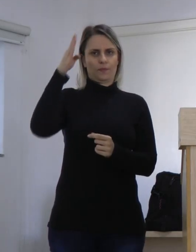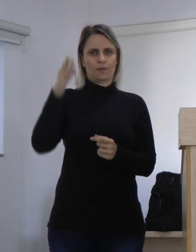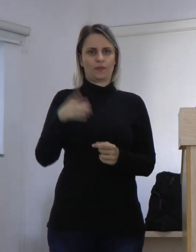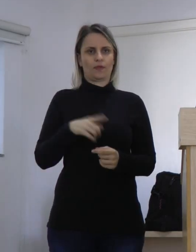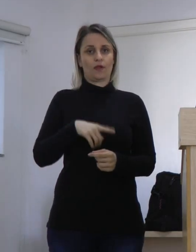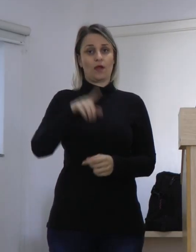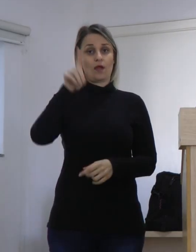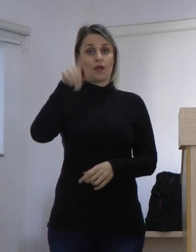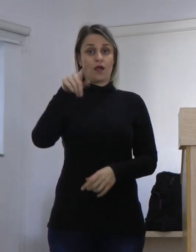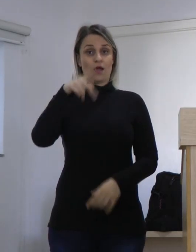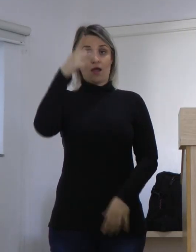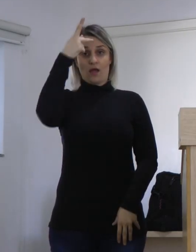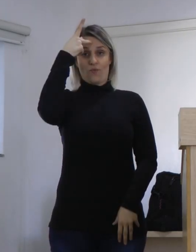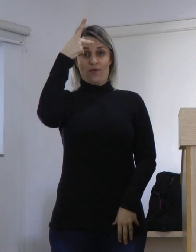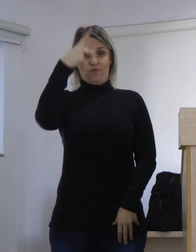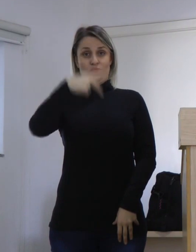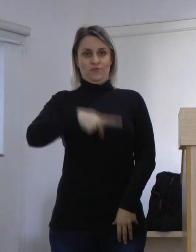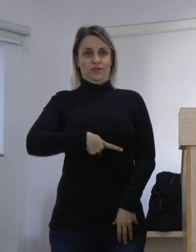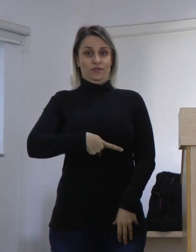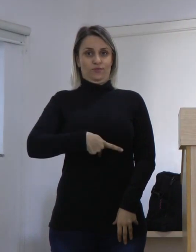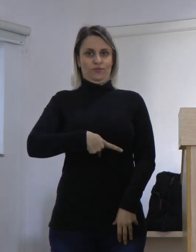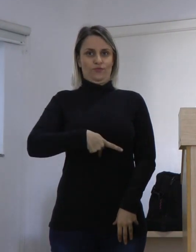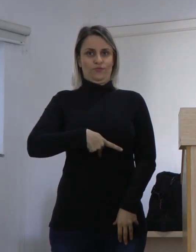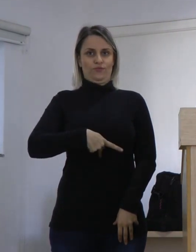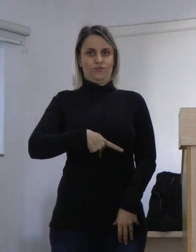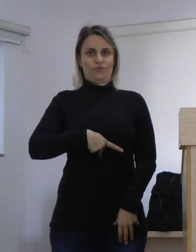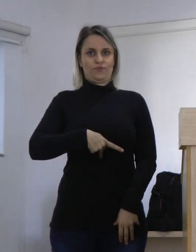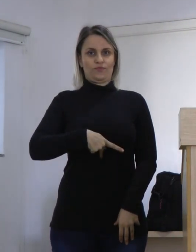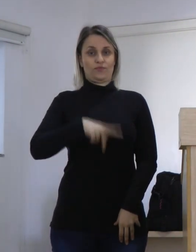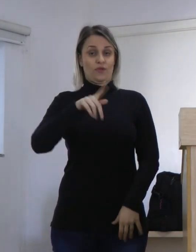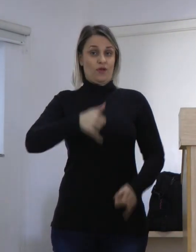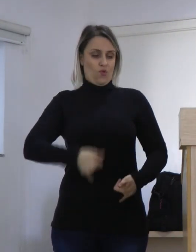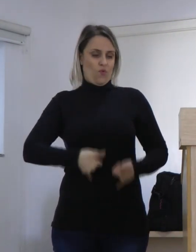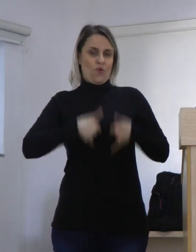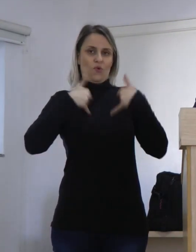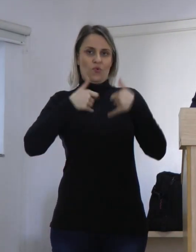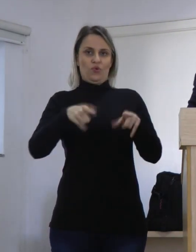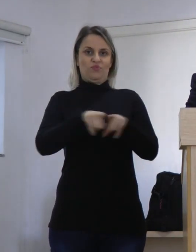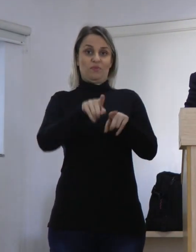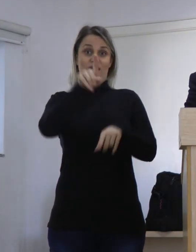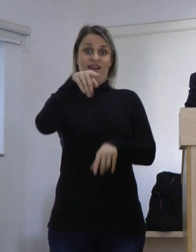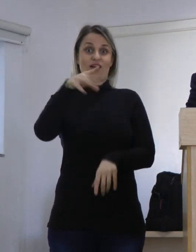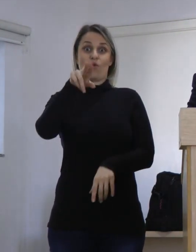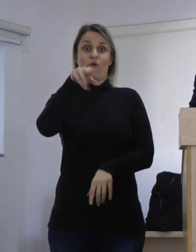O egoísmo é filho dele. O orgulho é filho dele também.